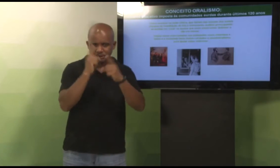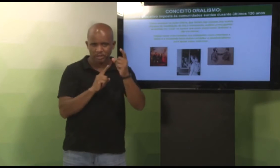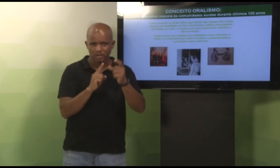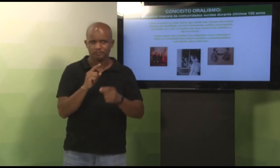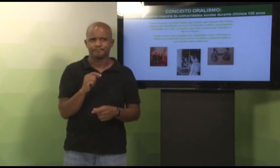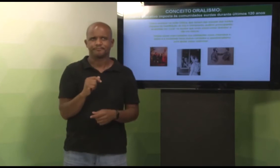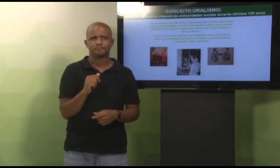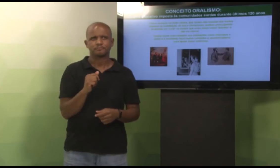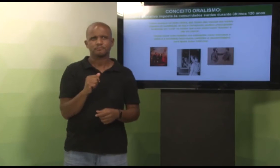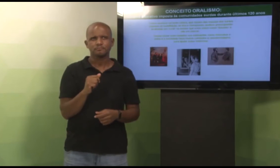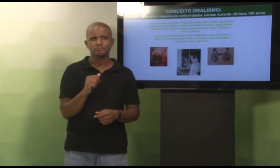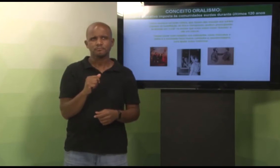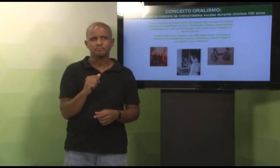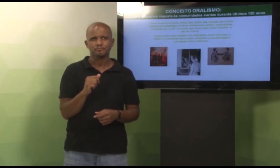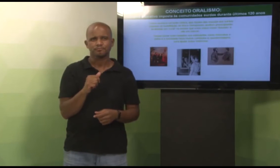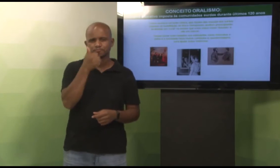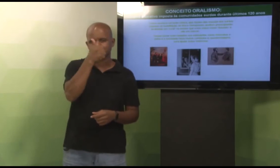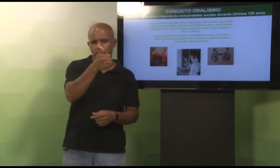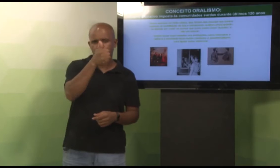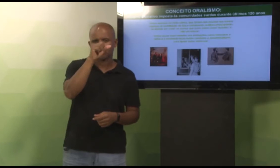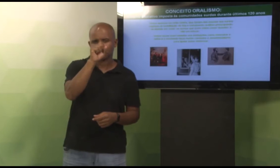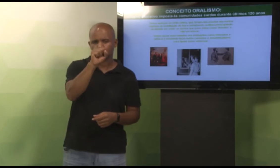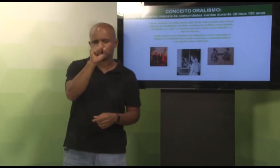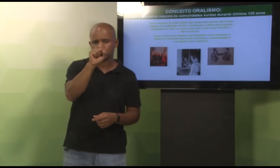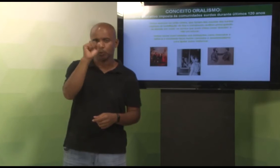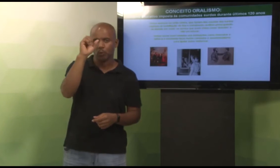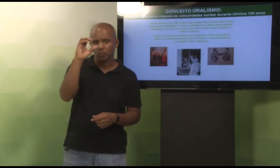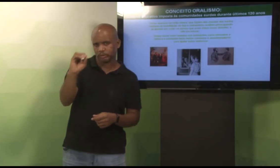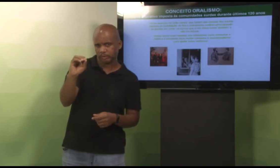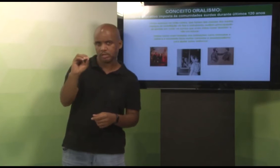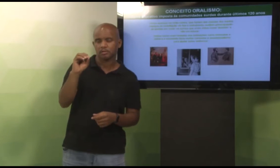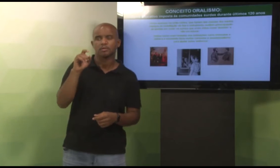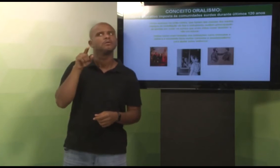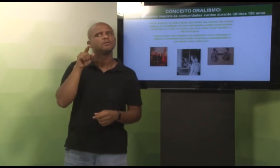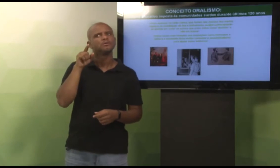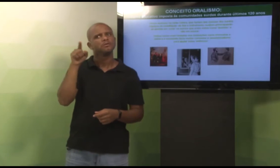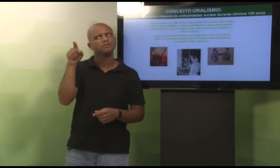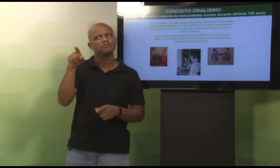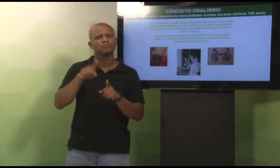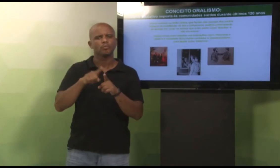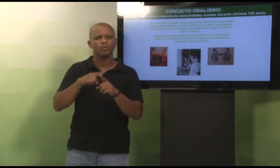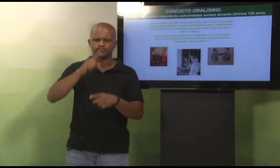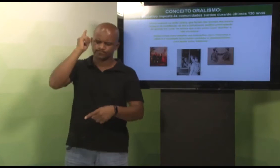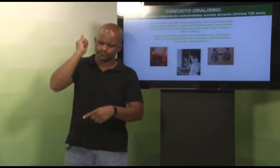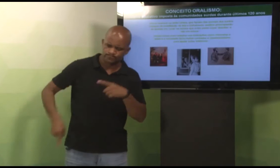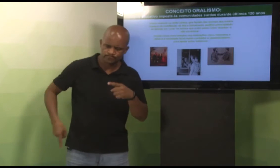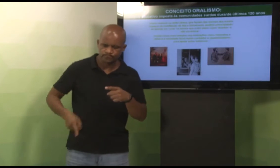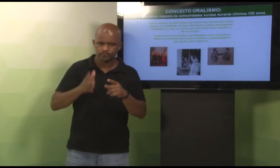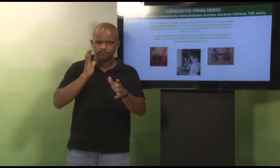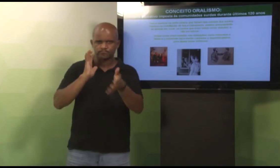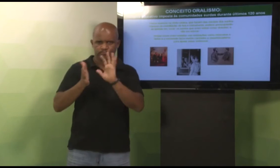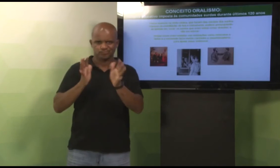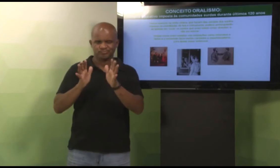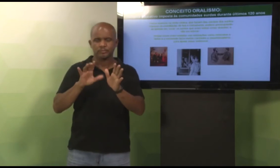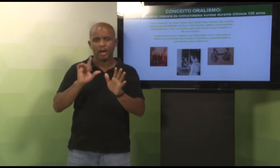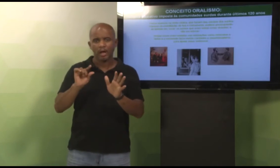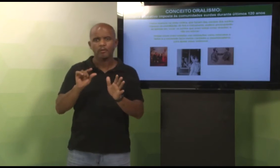A partir do Congresso de Milão, em 1880, houve a proibição das línguas